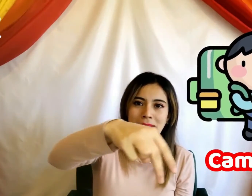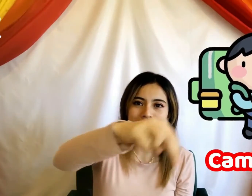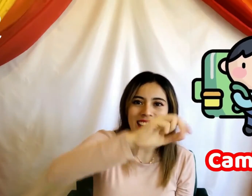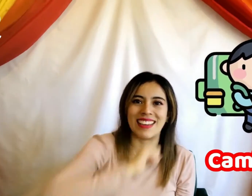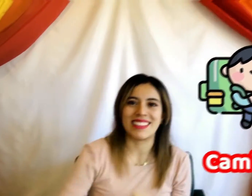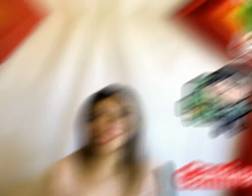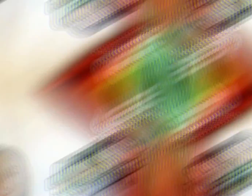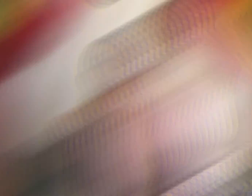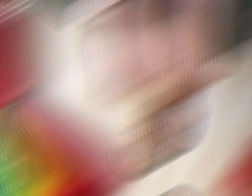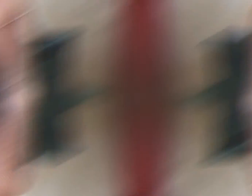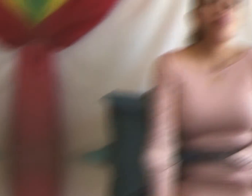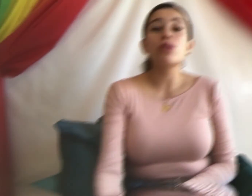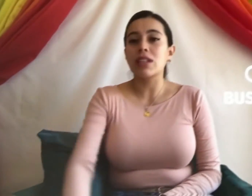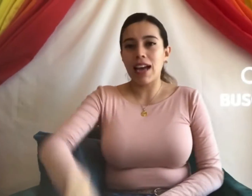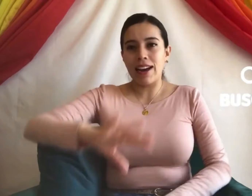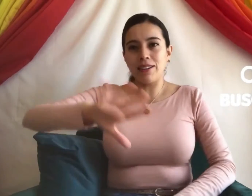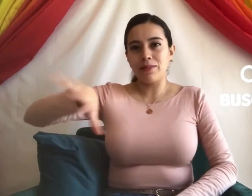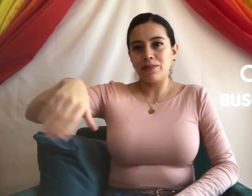practicar. Buscar.